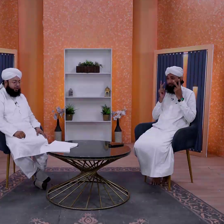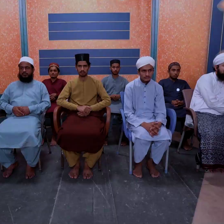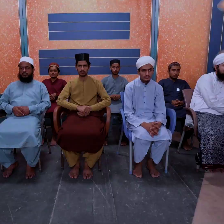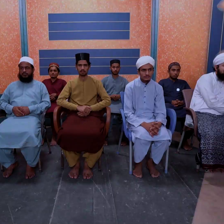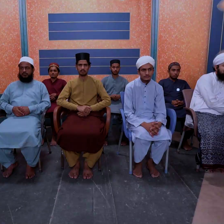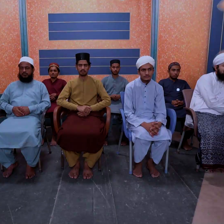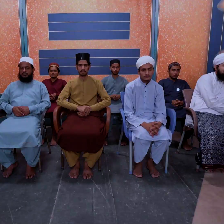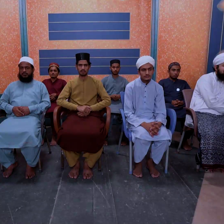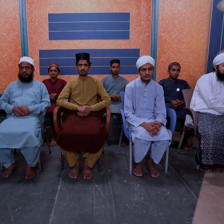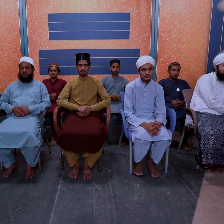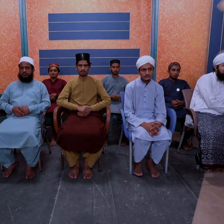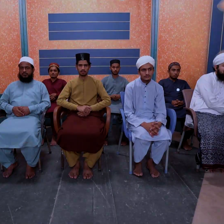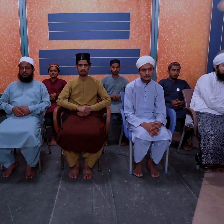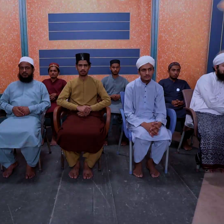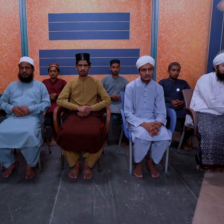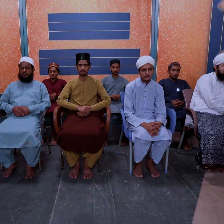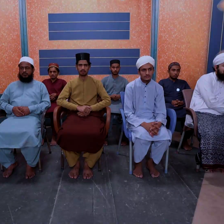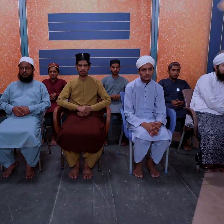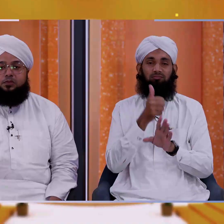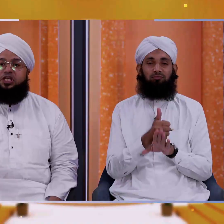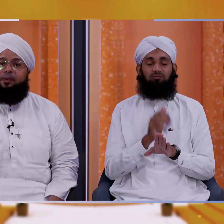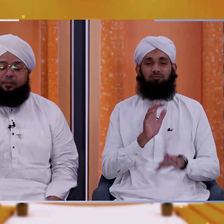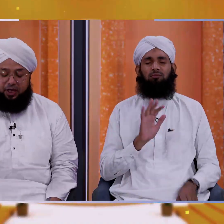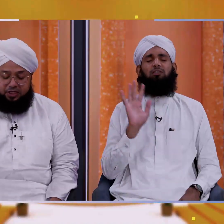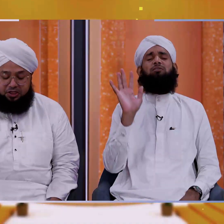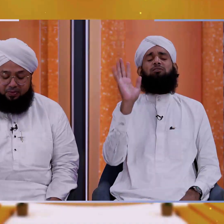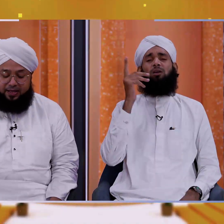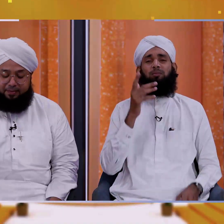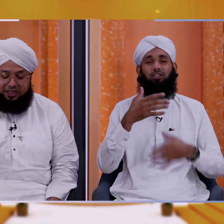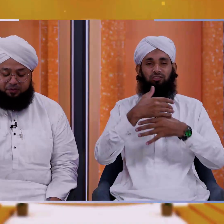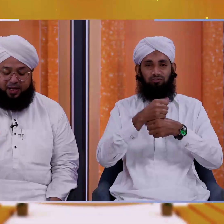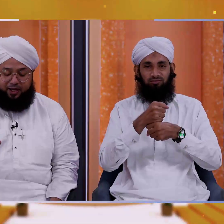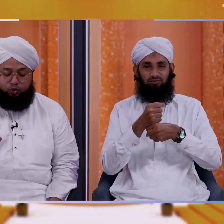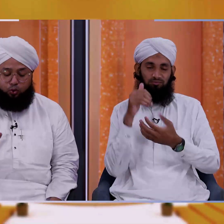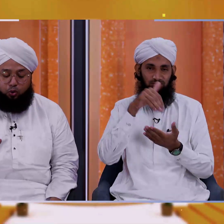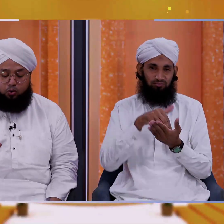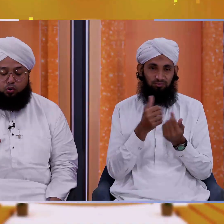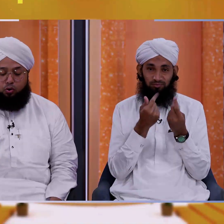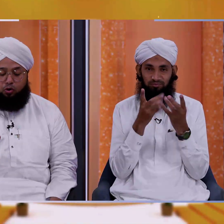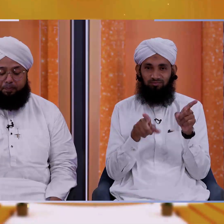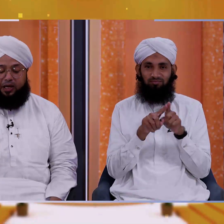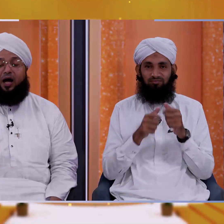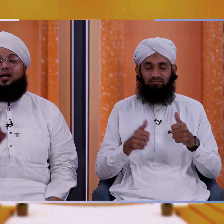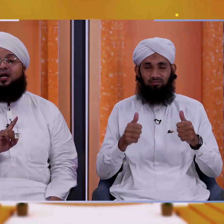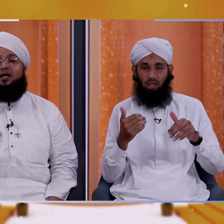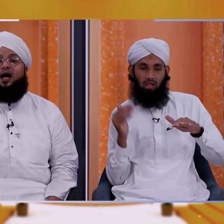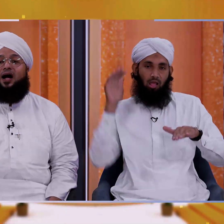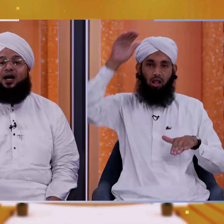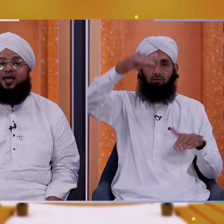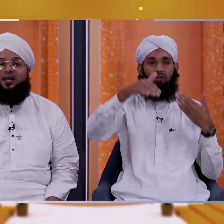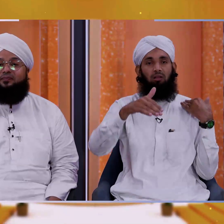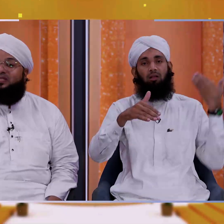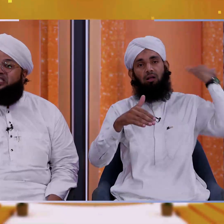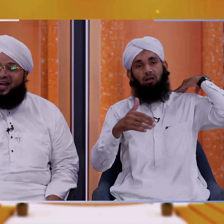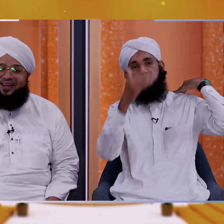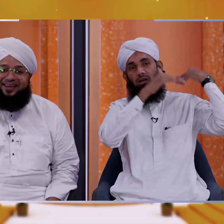پائے اور پاؤں تو ان کی طرف نہ ہی کریں. جب کبھی اجتماع یا مجلس میں آئیں تو لوگوں کو پھلانگ کر نہ